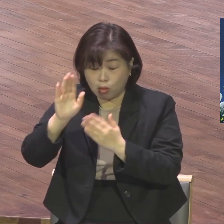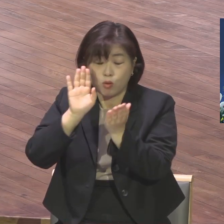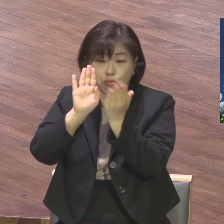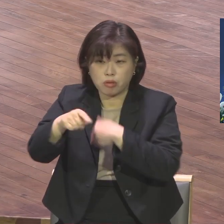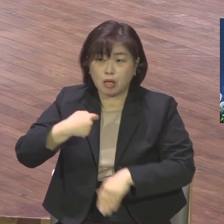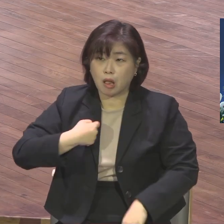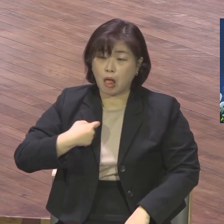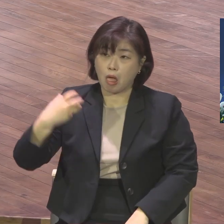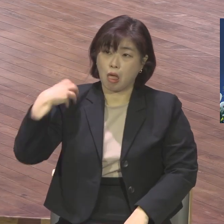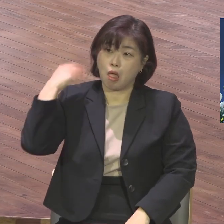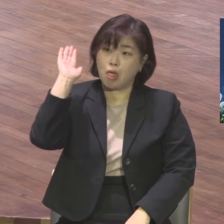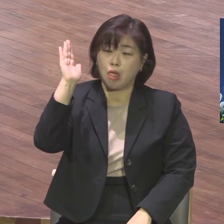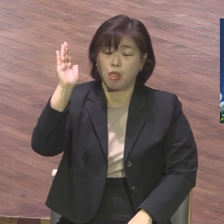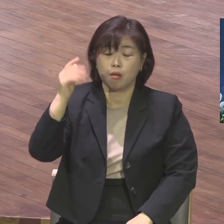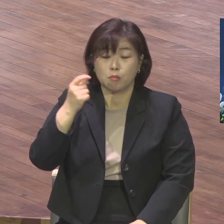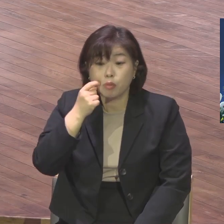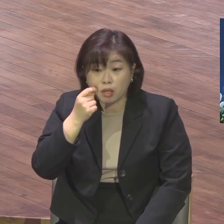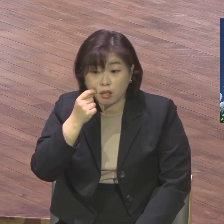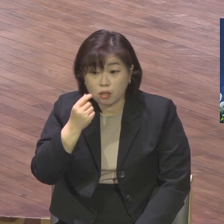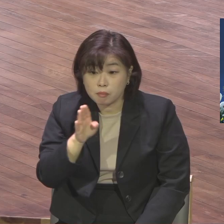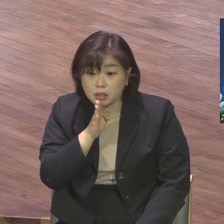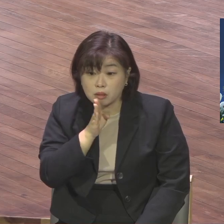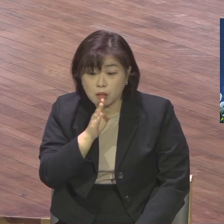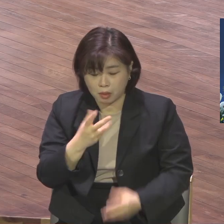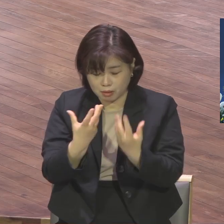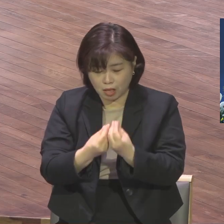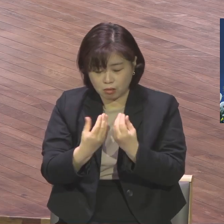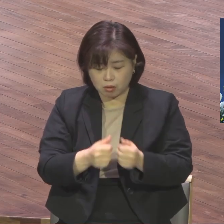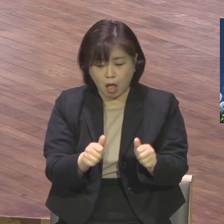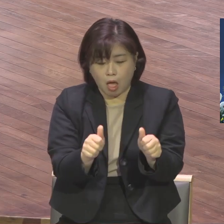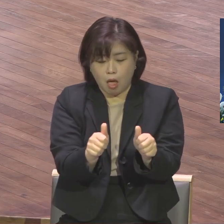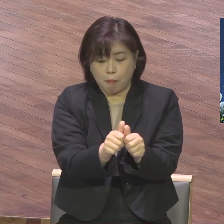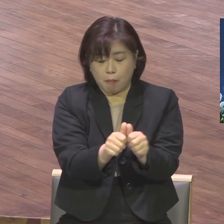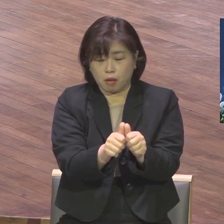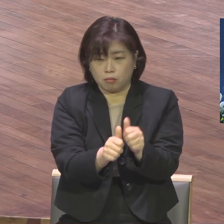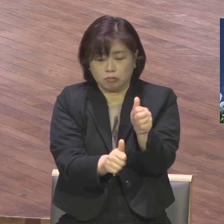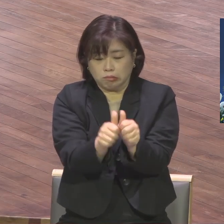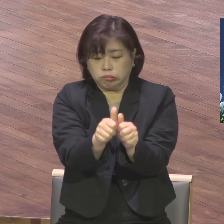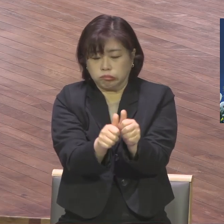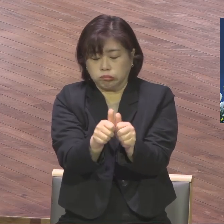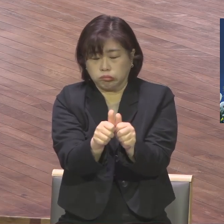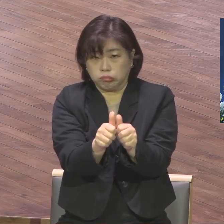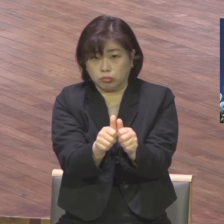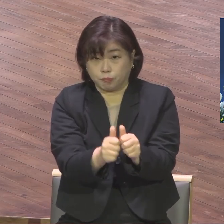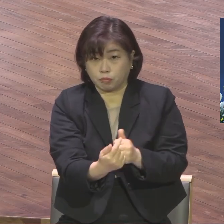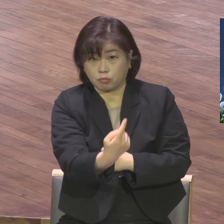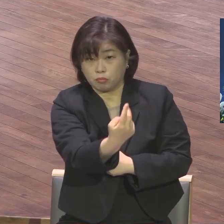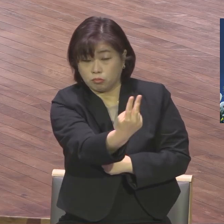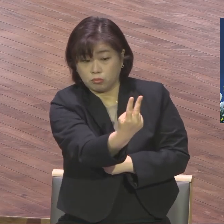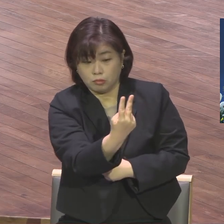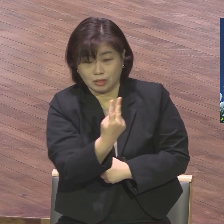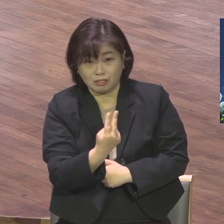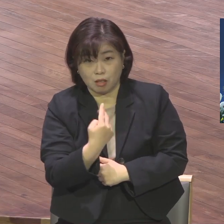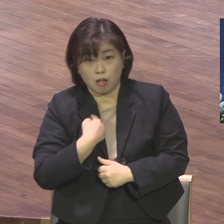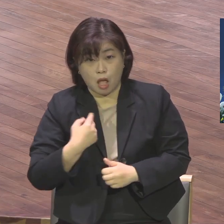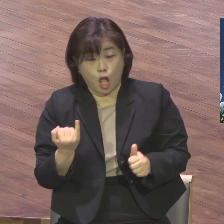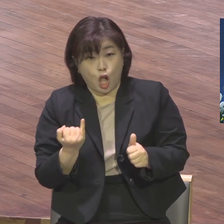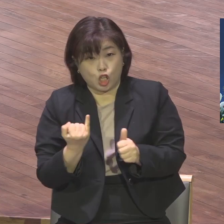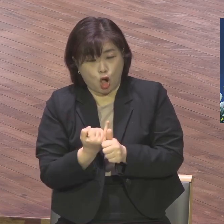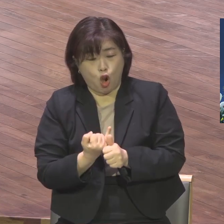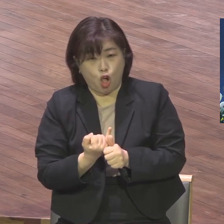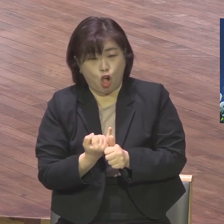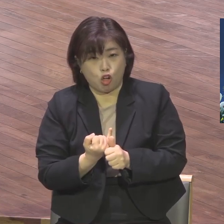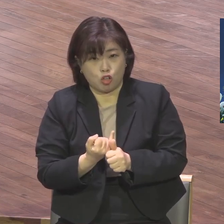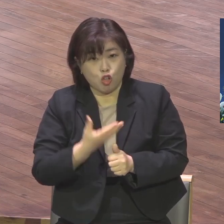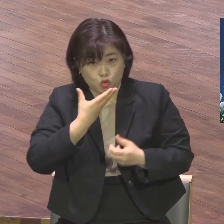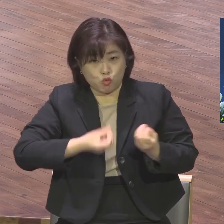동성애자들이 와가지고 주례해 주세요. 남자 둘이 와서 결혼 주례해달 저 못합니다. 못하면